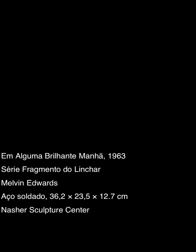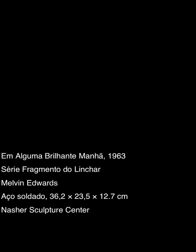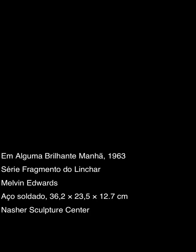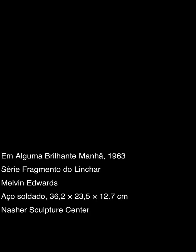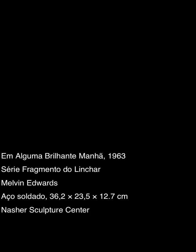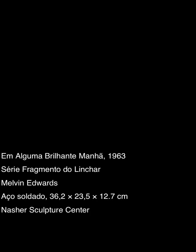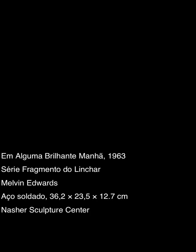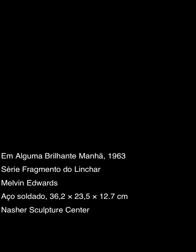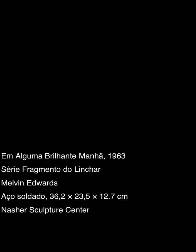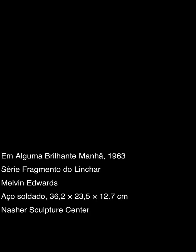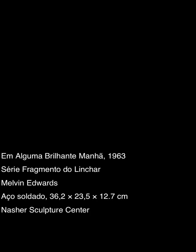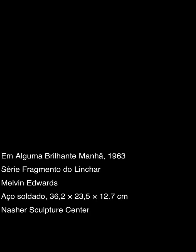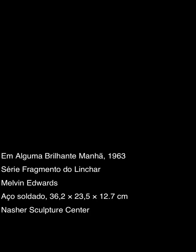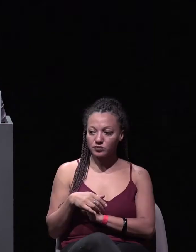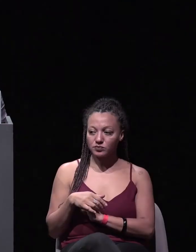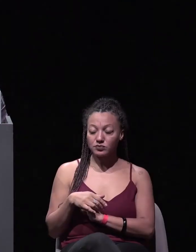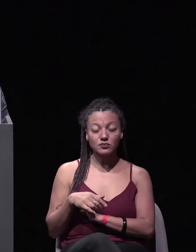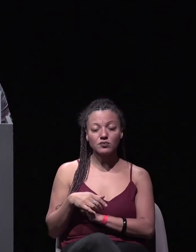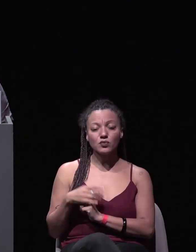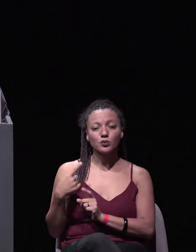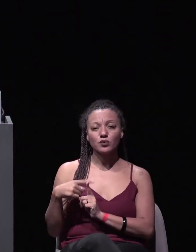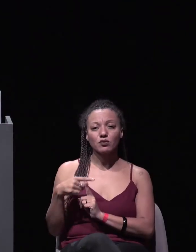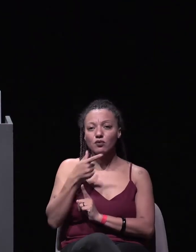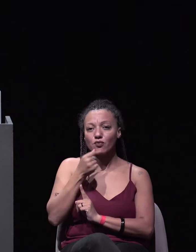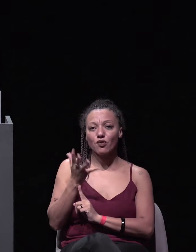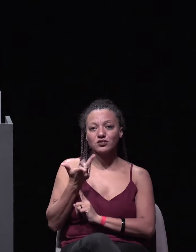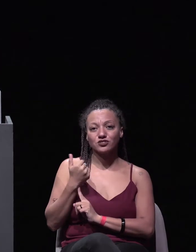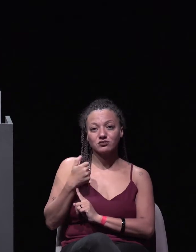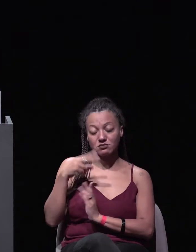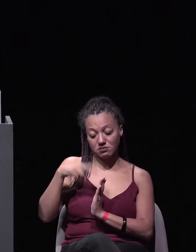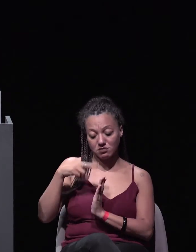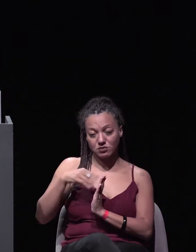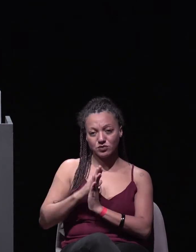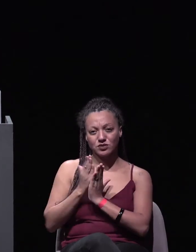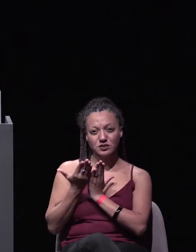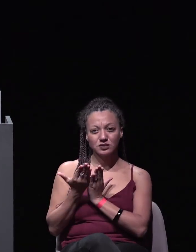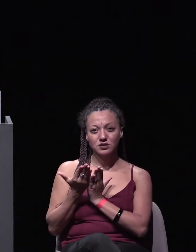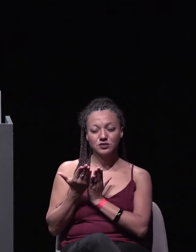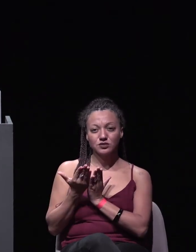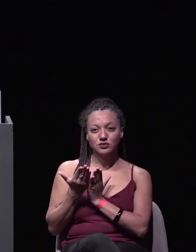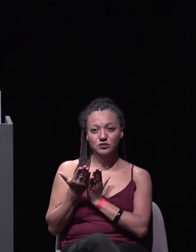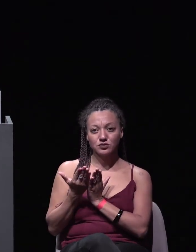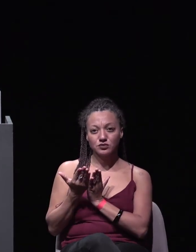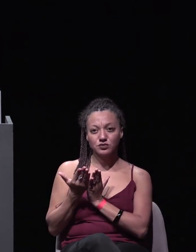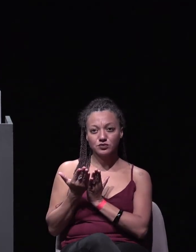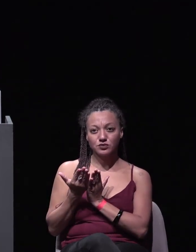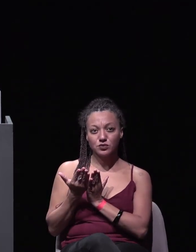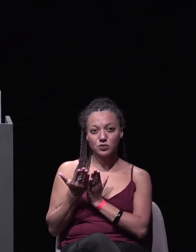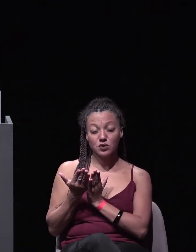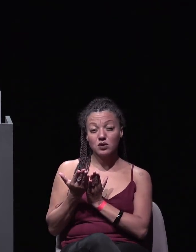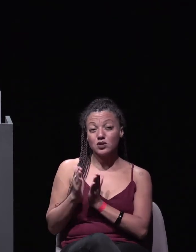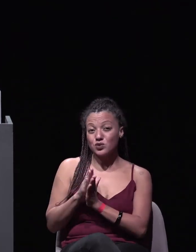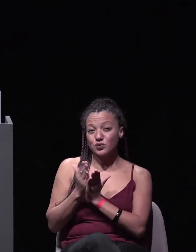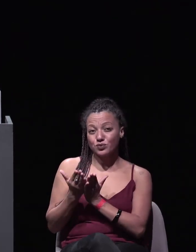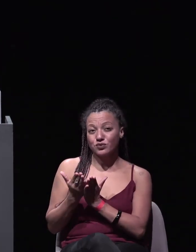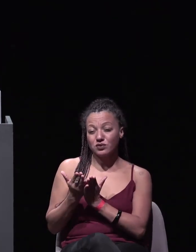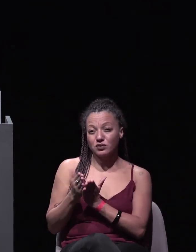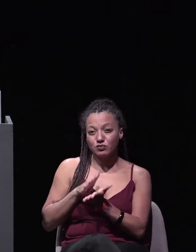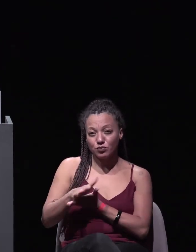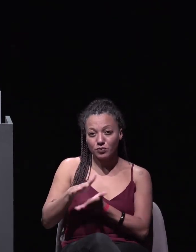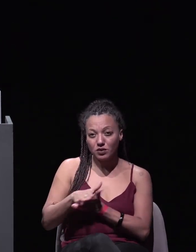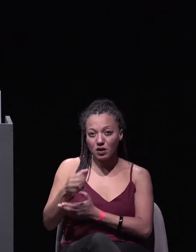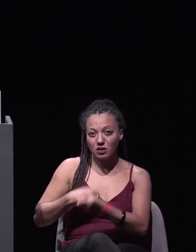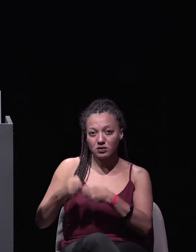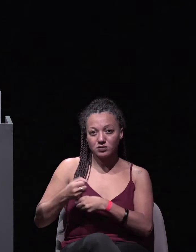1963, e é de um livro que ele lê e que foi lançado um ano antes, e o nome do livro é